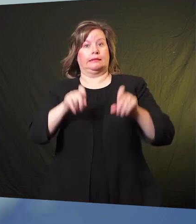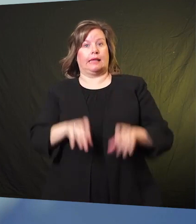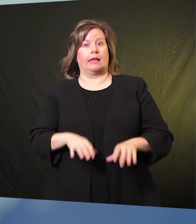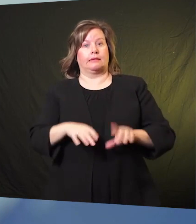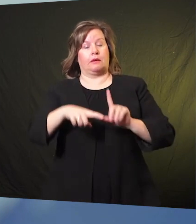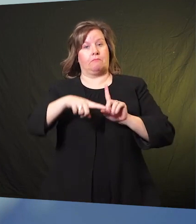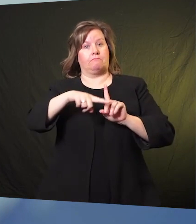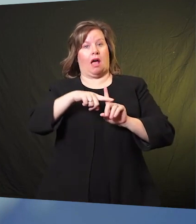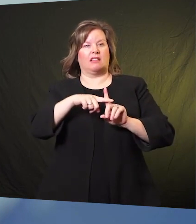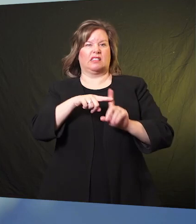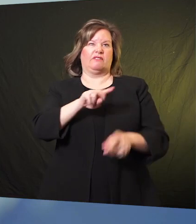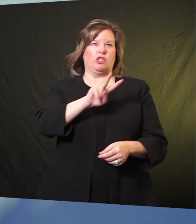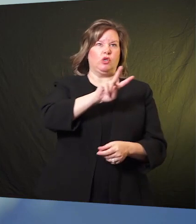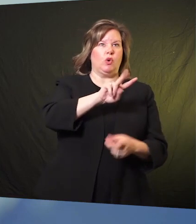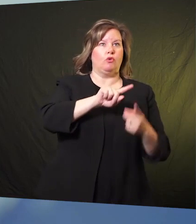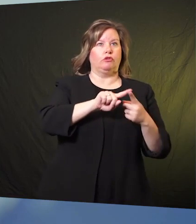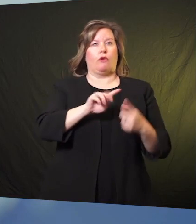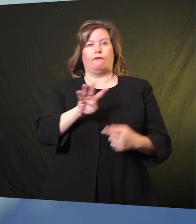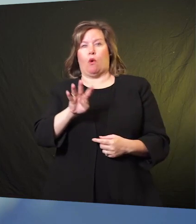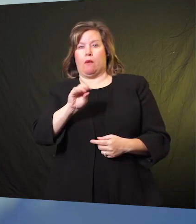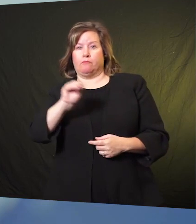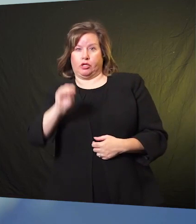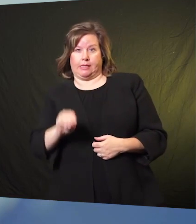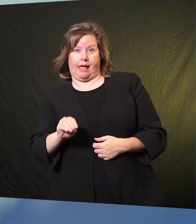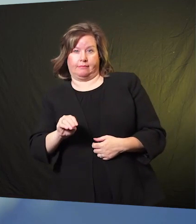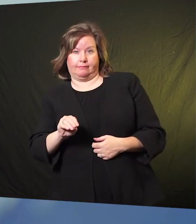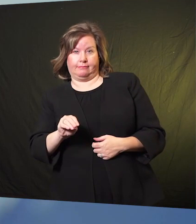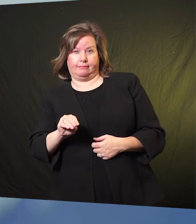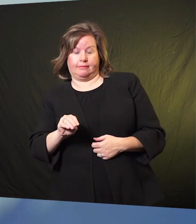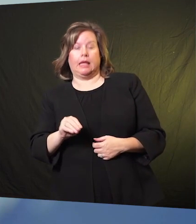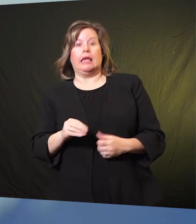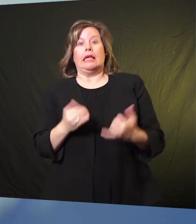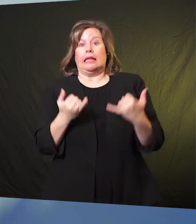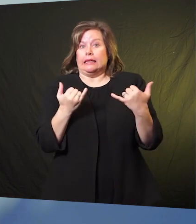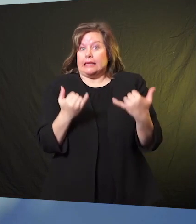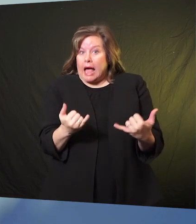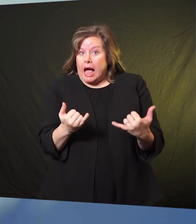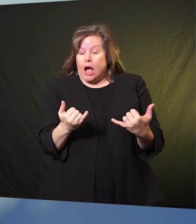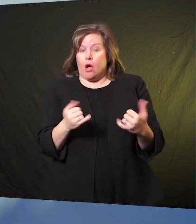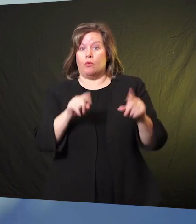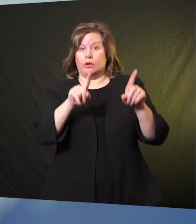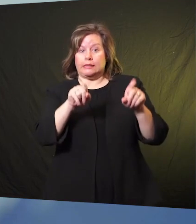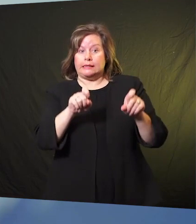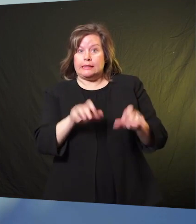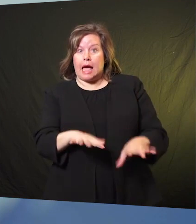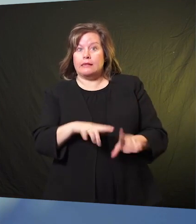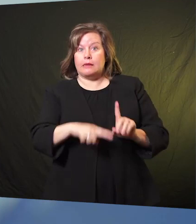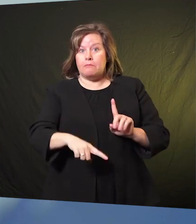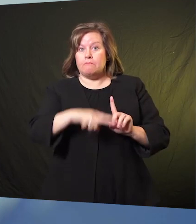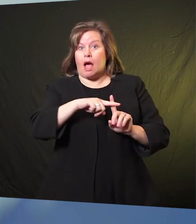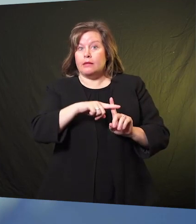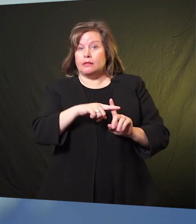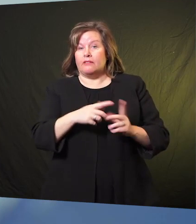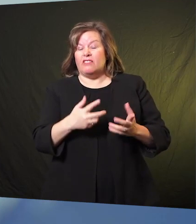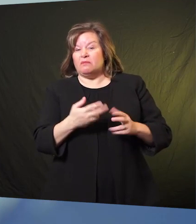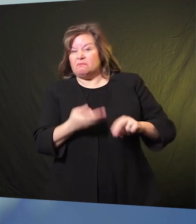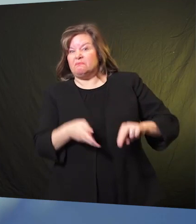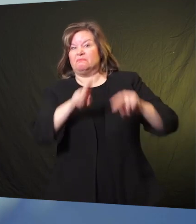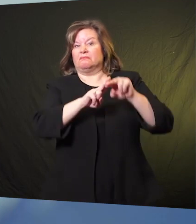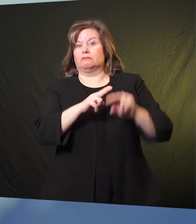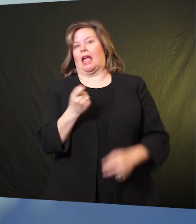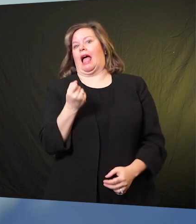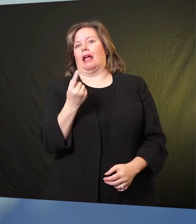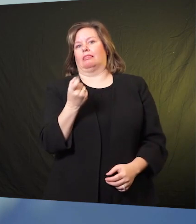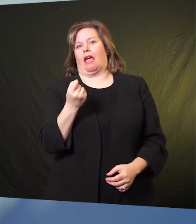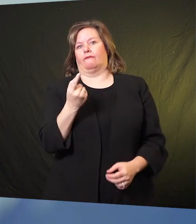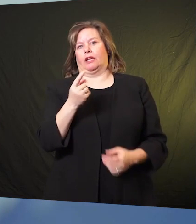positivo ahora en todo el condado y toda la región estamos viendo alrededor del 11 por ciento de las pruebas que regresan